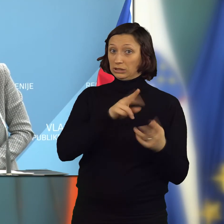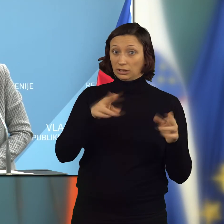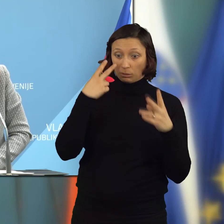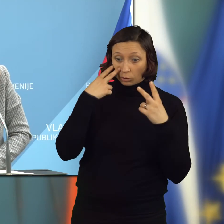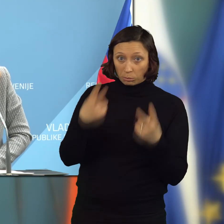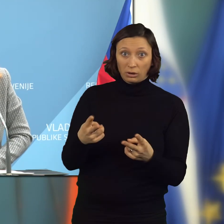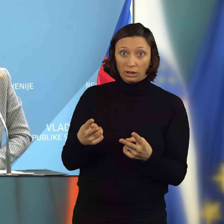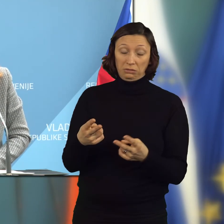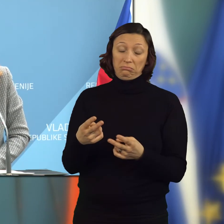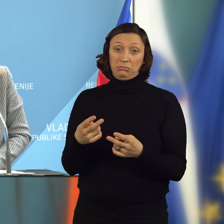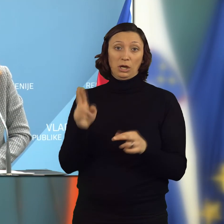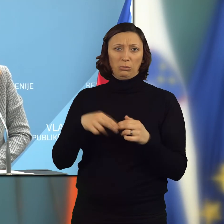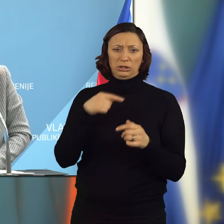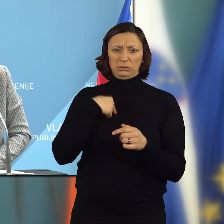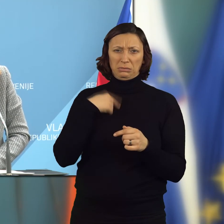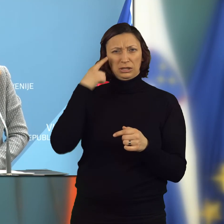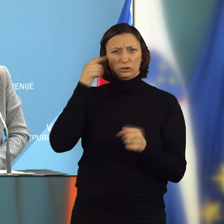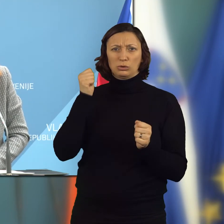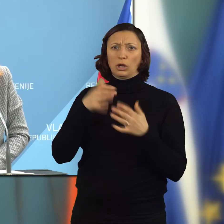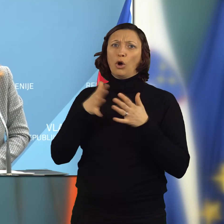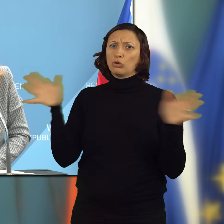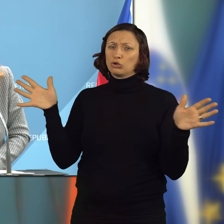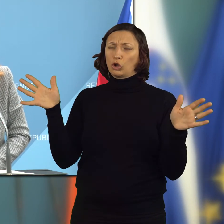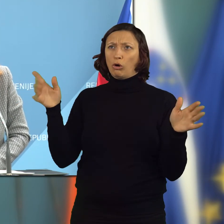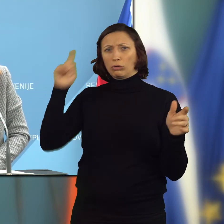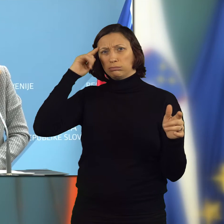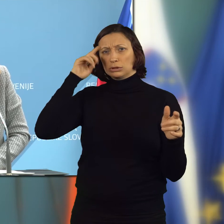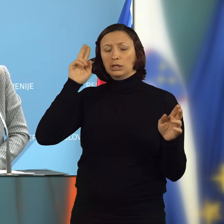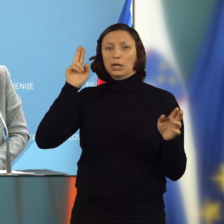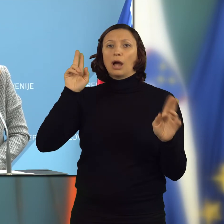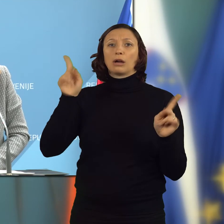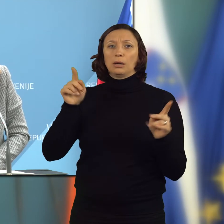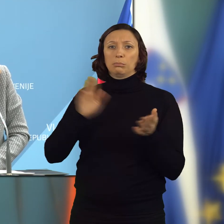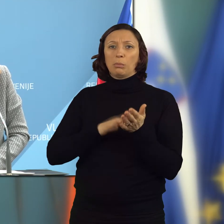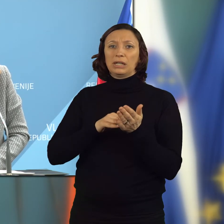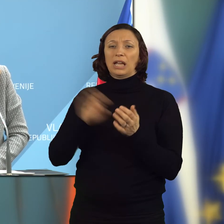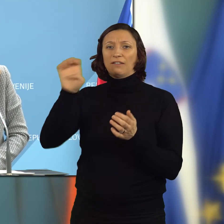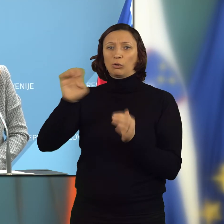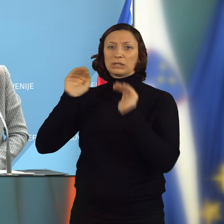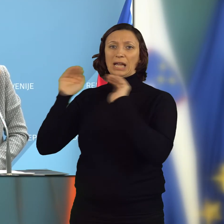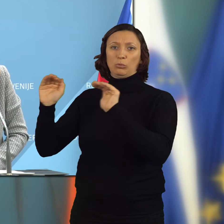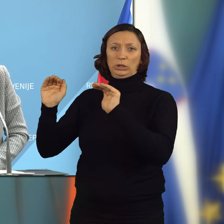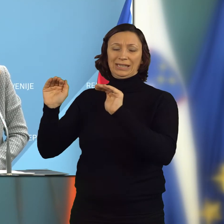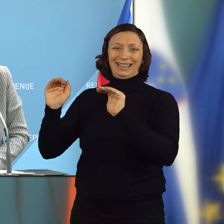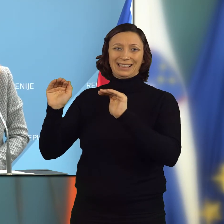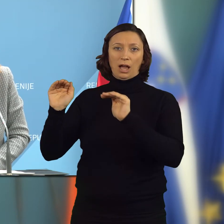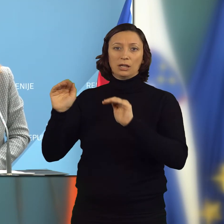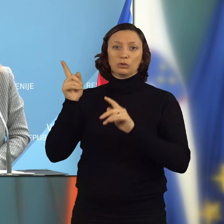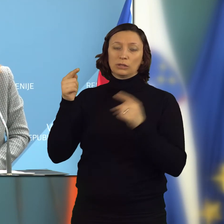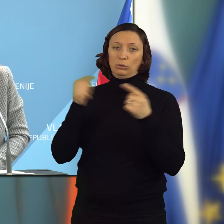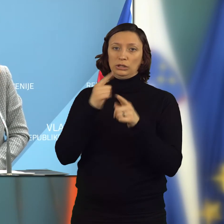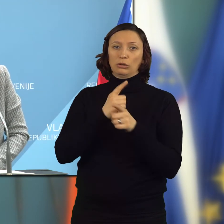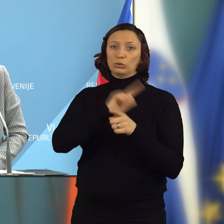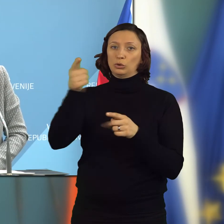da ga naši organi ne smejo pogledati, pa se mi zdi to zelo, zelo široko tolmačenje evropske imunitete, in to